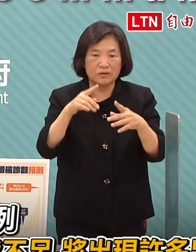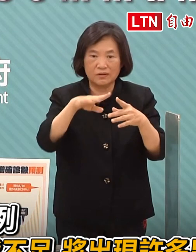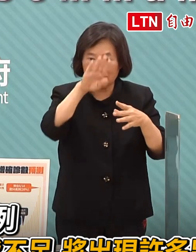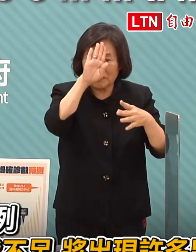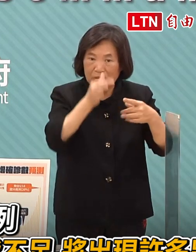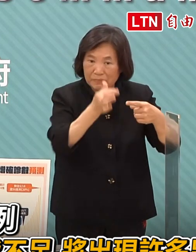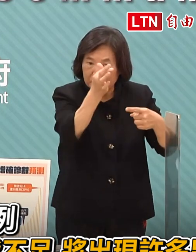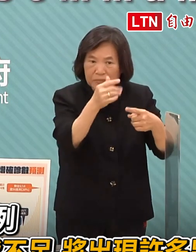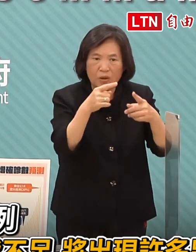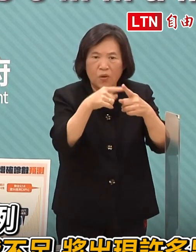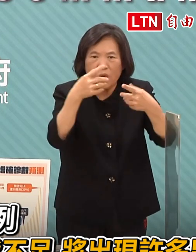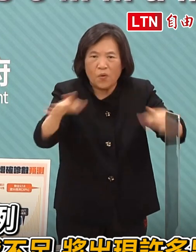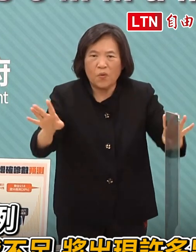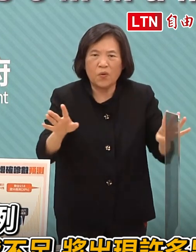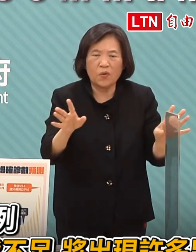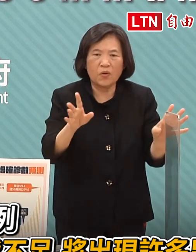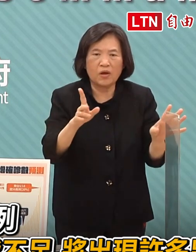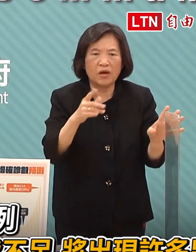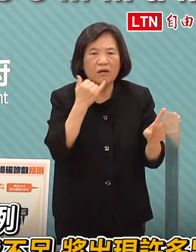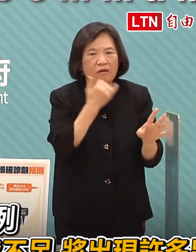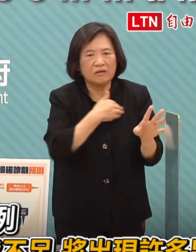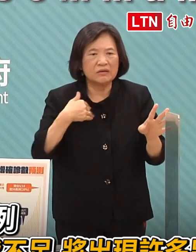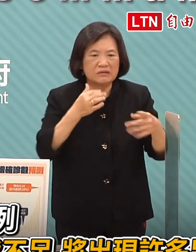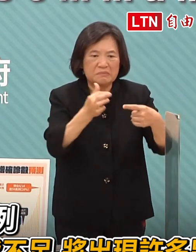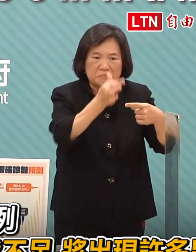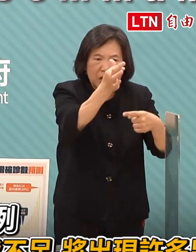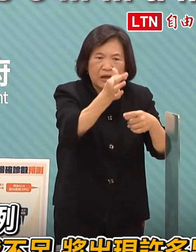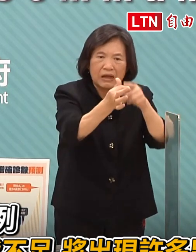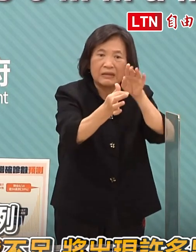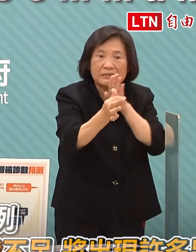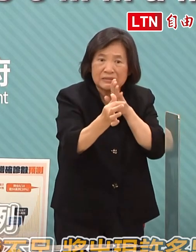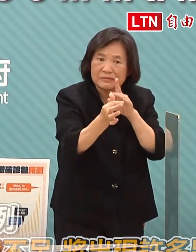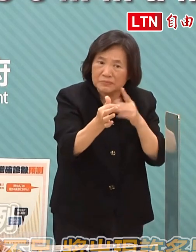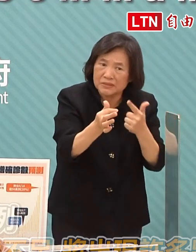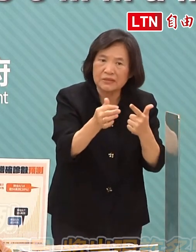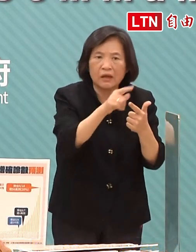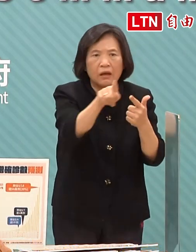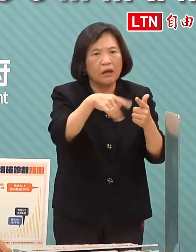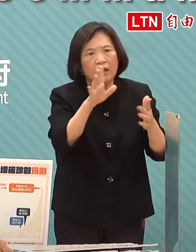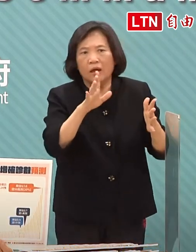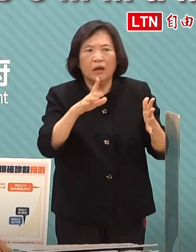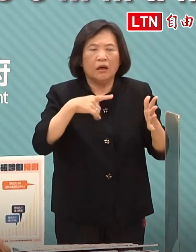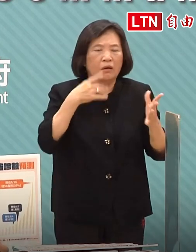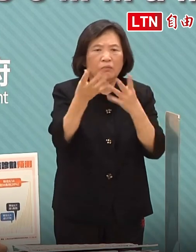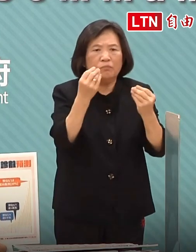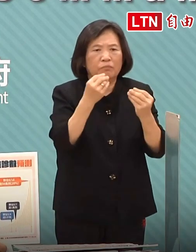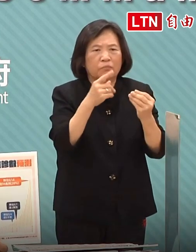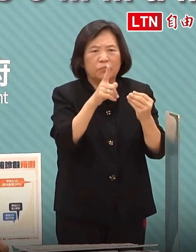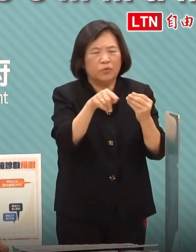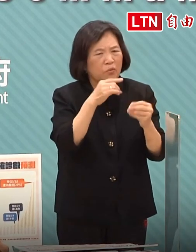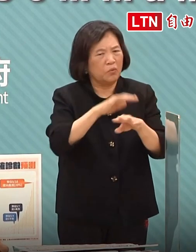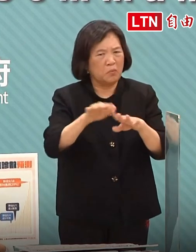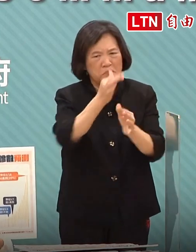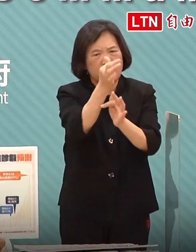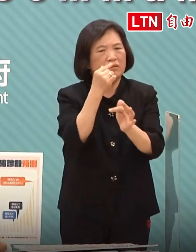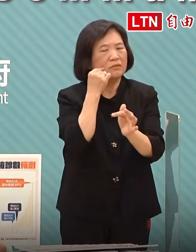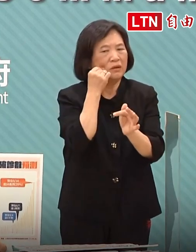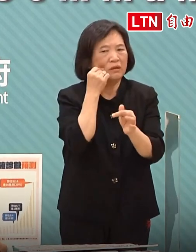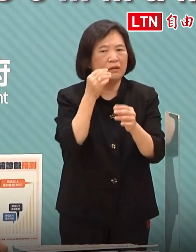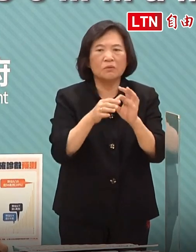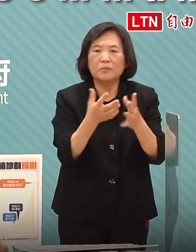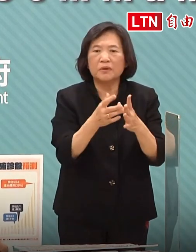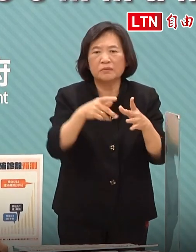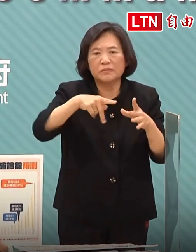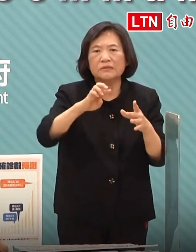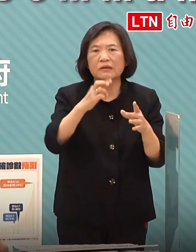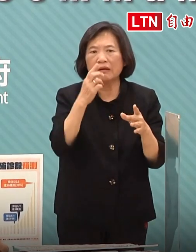候，连那个确诊者都不准的，因为会很多黑数。为什么？因为你做 PCR 的量能都没那